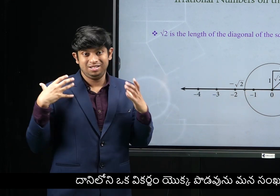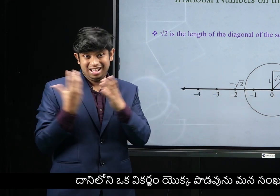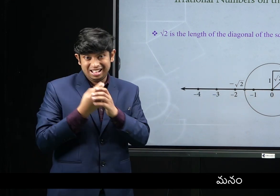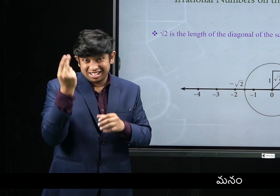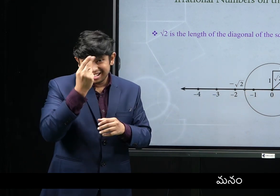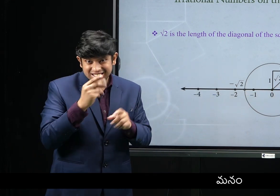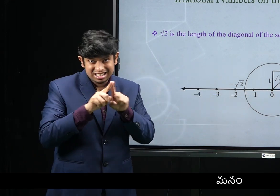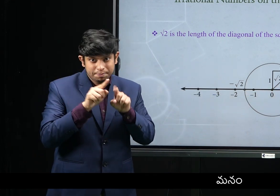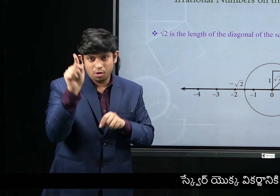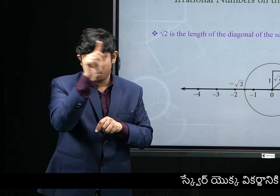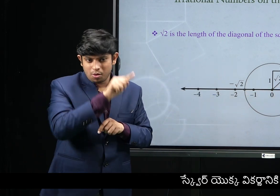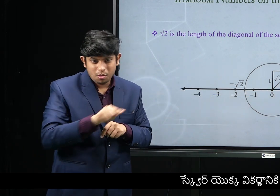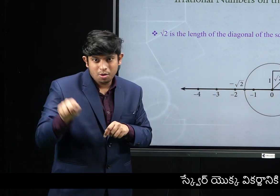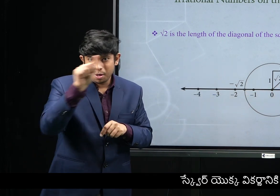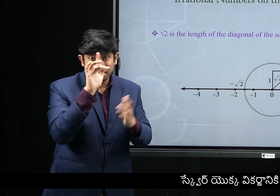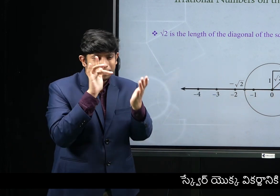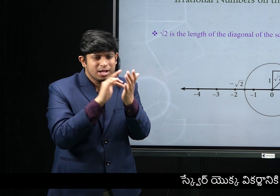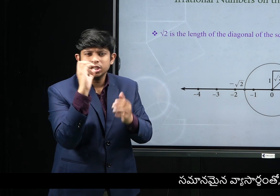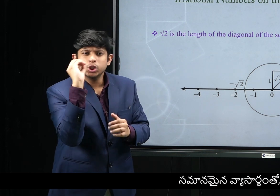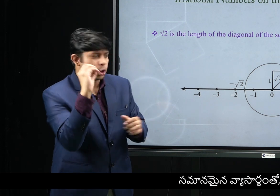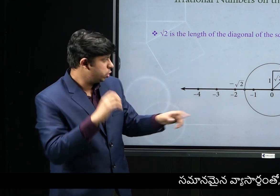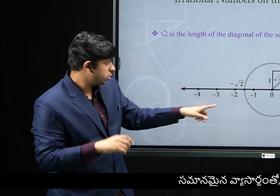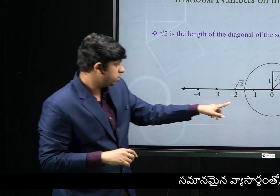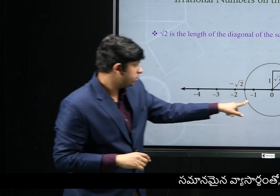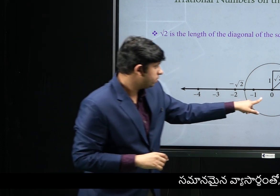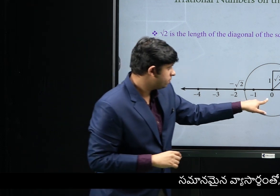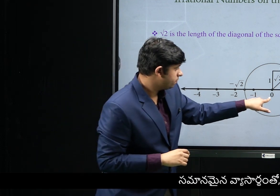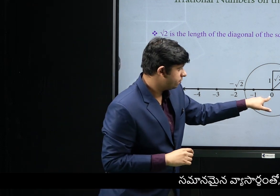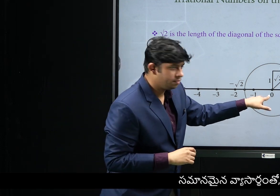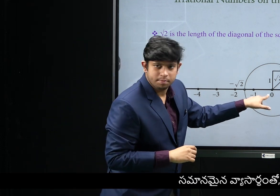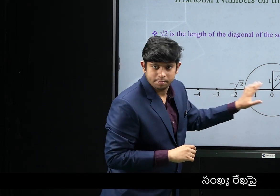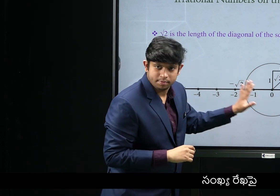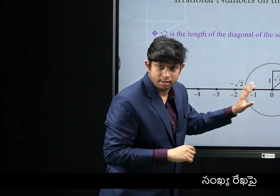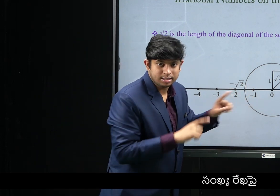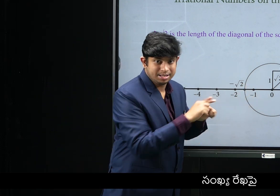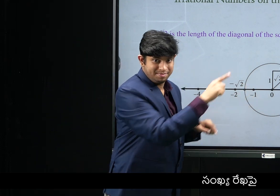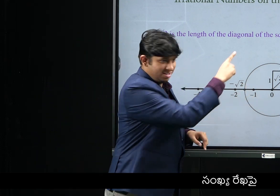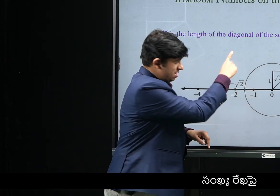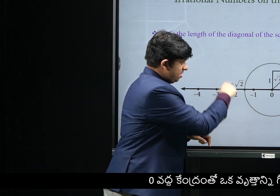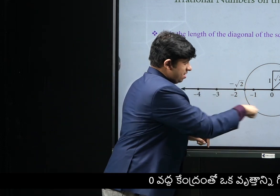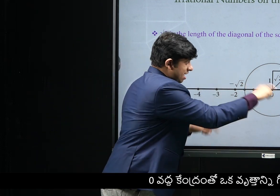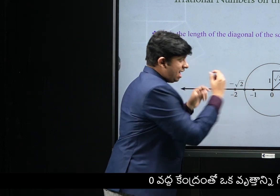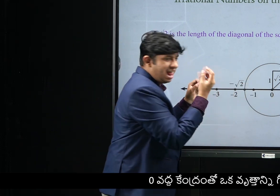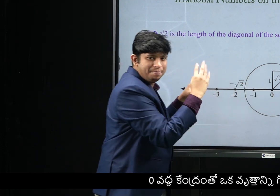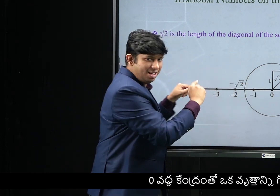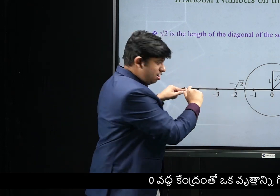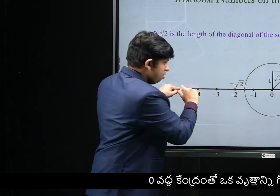మనం స్క్వేర్ యొక్క వికర్ణానికి సమానమైన వ్యాసార్థంతో సంఖ్యారేఖపై 0 వద్ద కేంద్రంతో